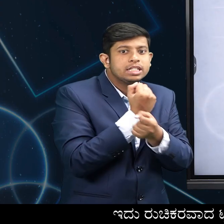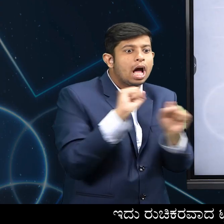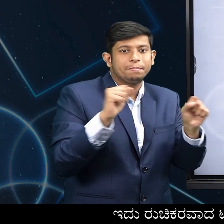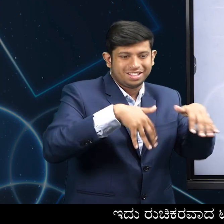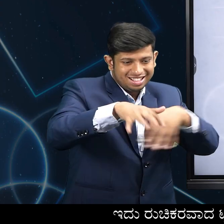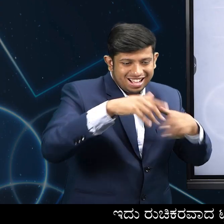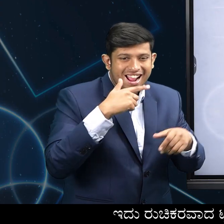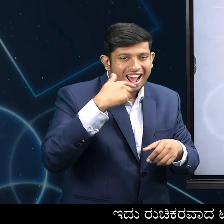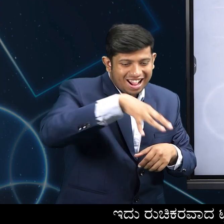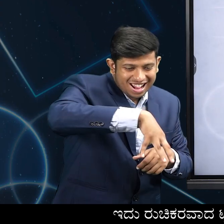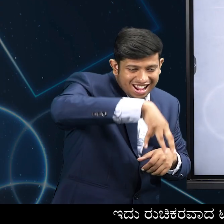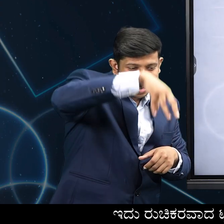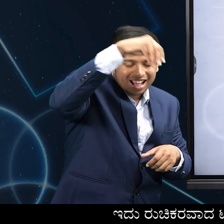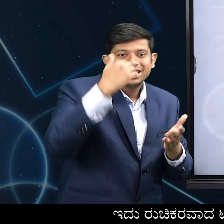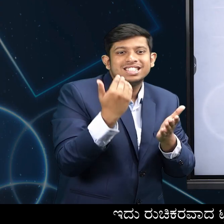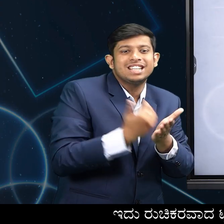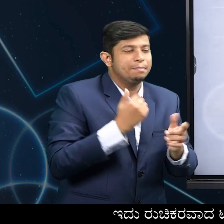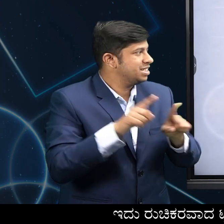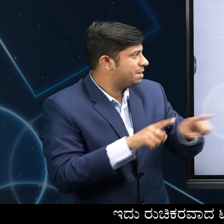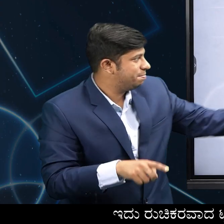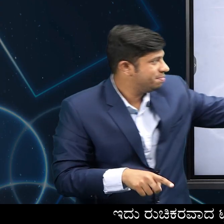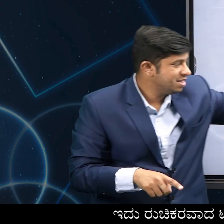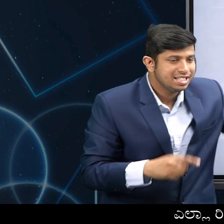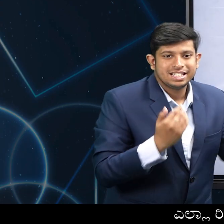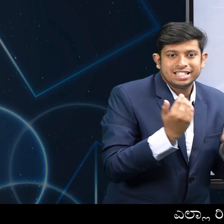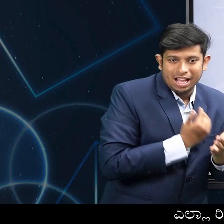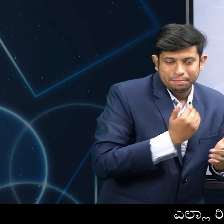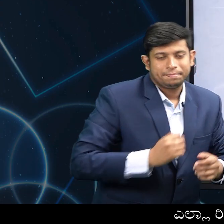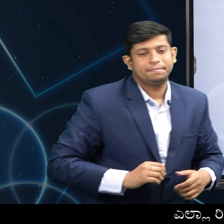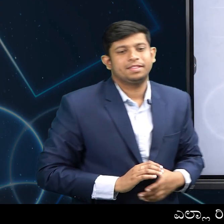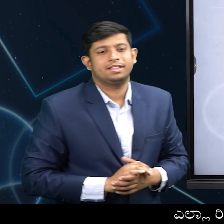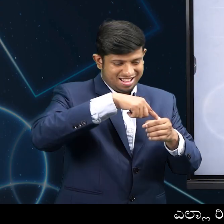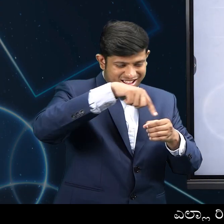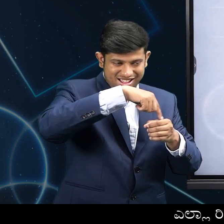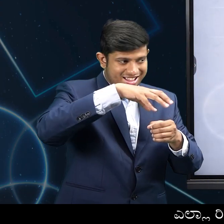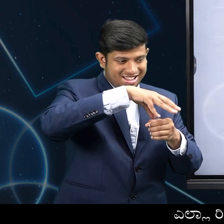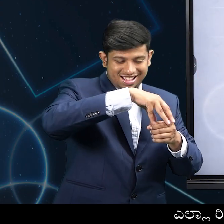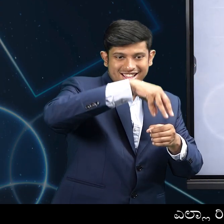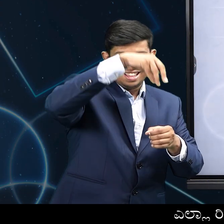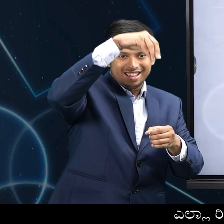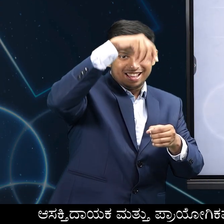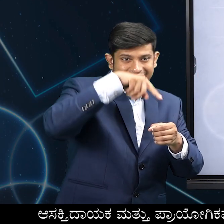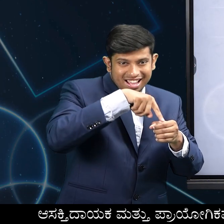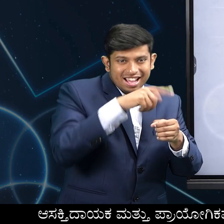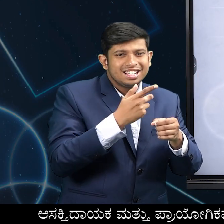ರುಚಿಕರವಾದ ಟ್ರೀಟ್ಗಳಿಂದ ಹಿಡಿದು ಪ್ರಮುಖ ಸುರಕ್ಷತಾ ಗುರುತುಗಳವರೆಗೆ ಎಲ್ಲಾ ರೀತಿಯ ವಸ್ತುಗಳಿಗೆ ಬಳಸಲಾಗುವ ಆಕಾರವಾಗಿದೆ. ಆಸಕ್ತಿದಾಯಕ